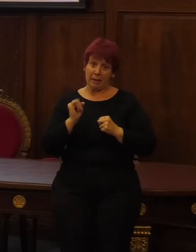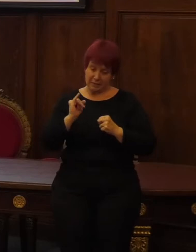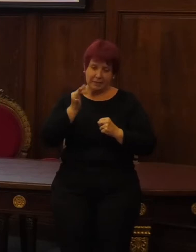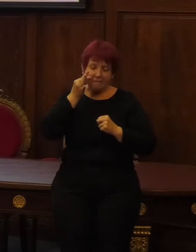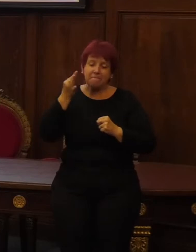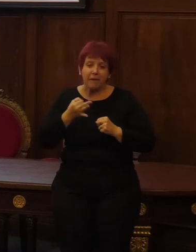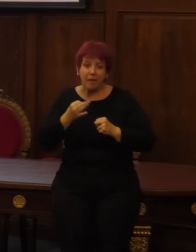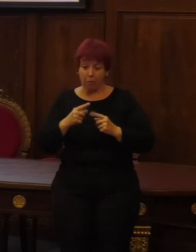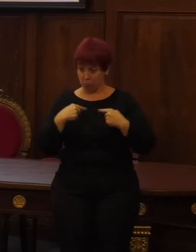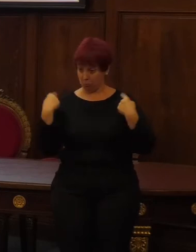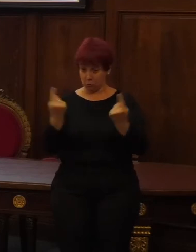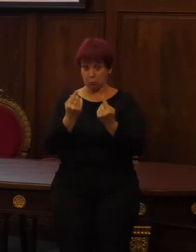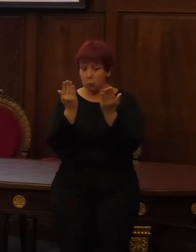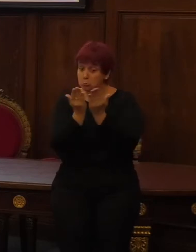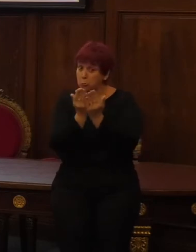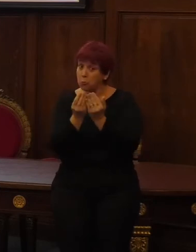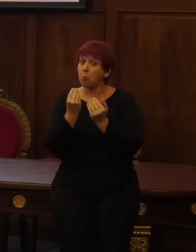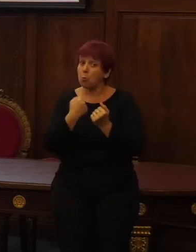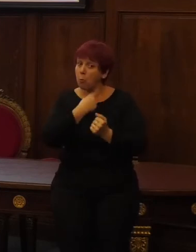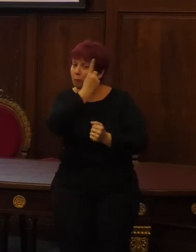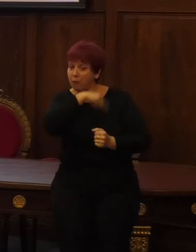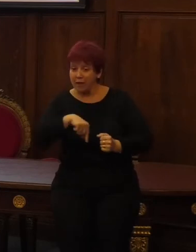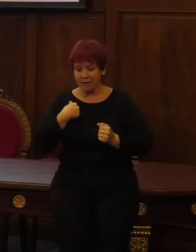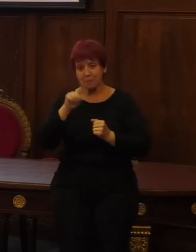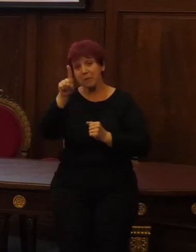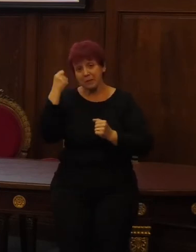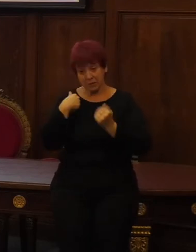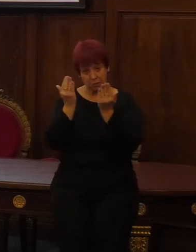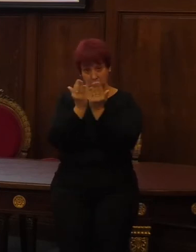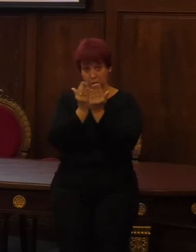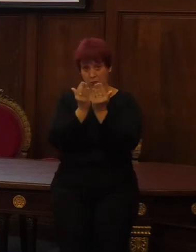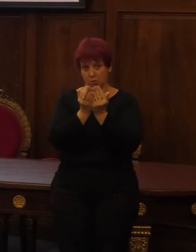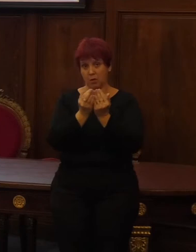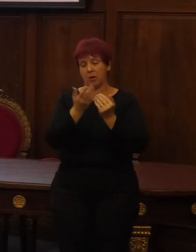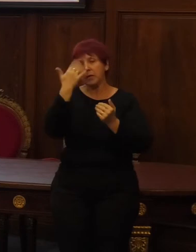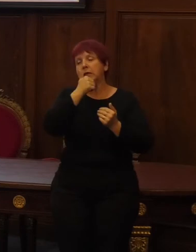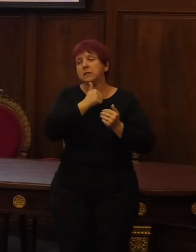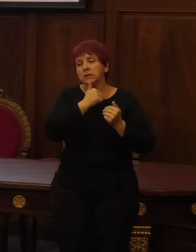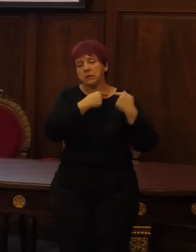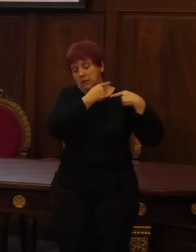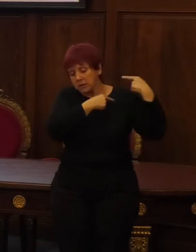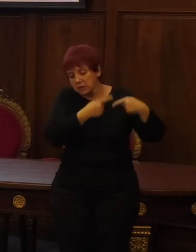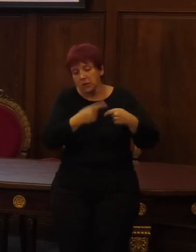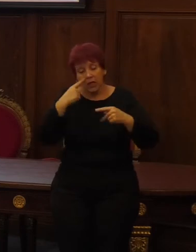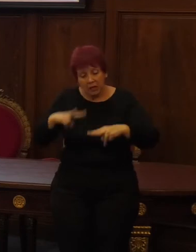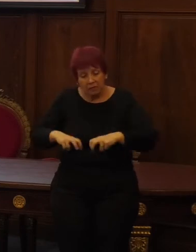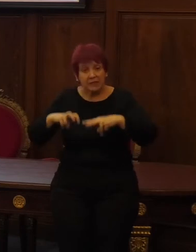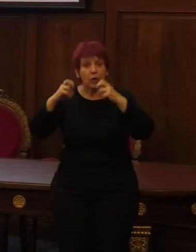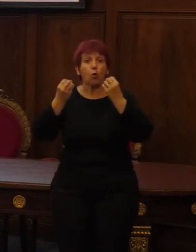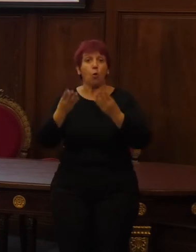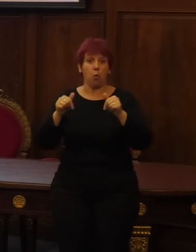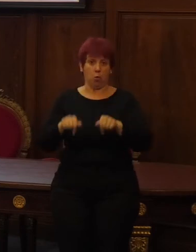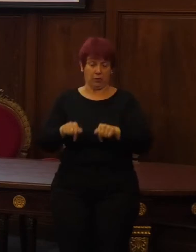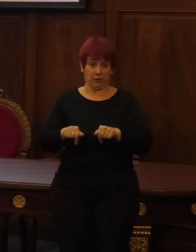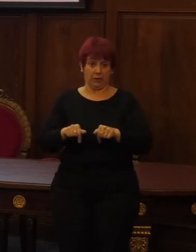Es verdad que la formación nuestra no venía de una larga tradición en investigación